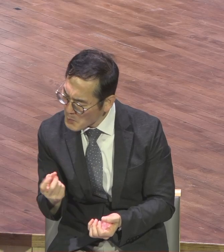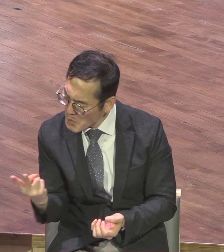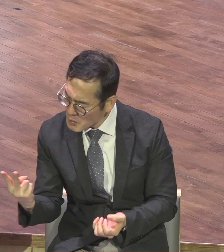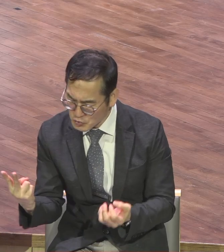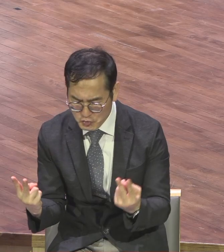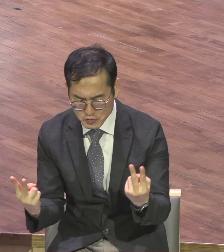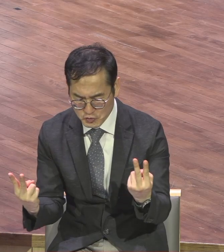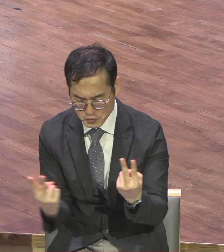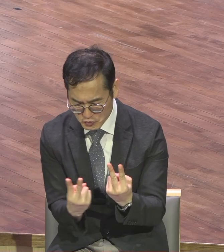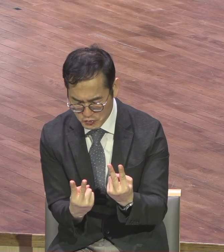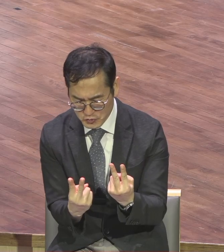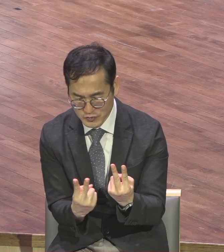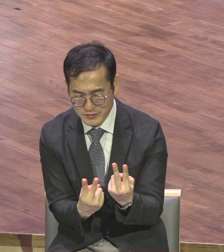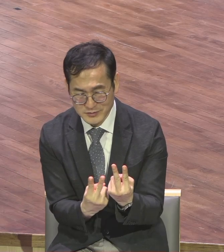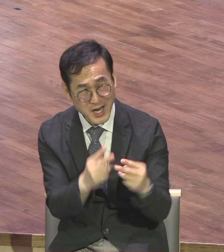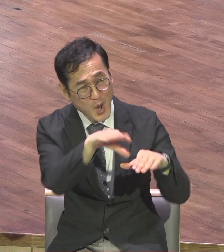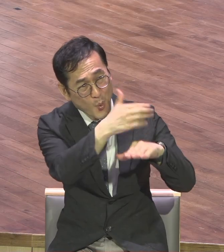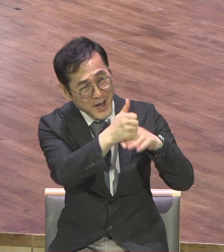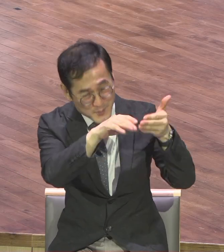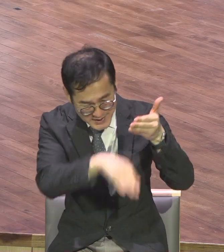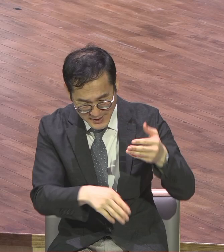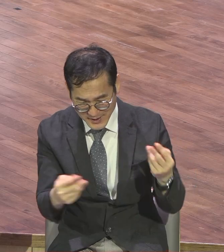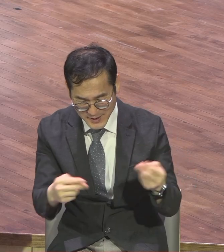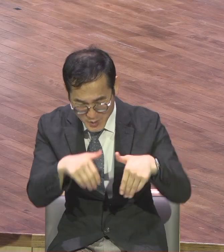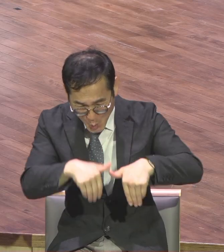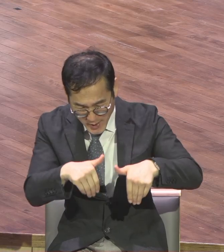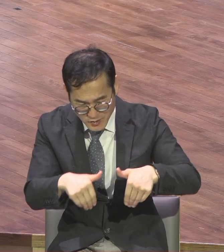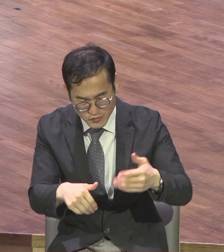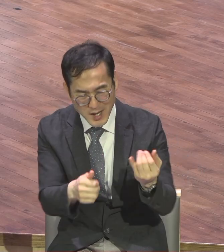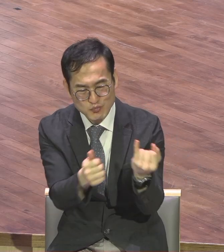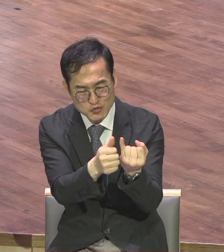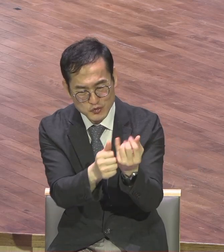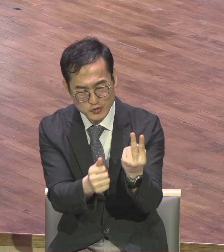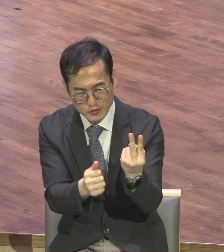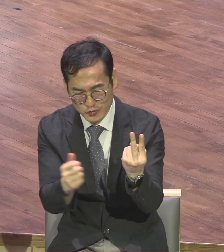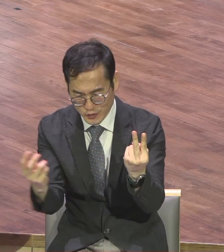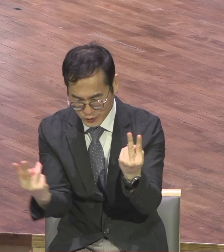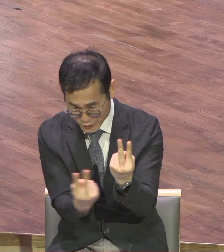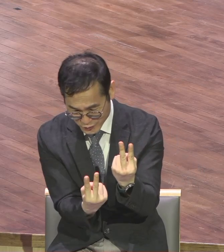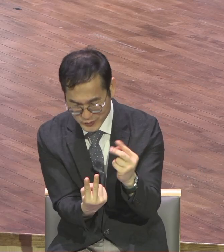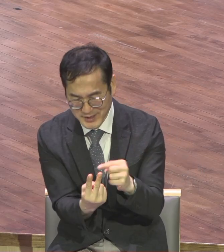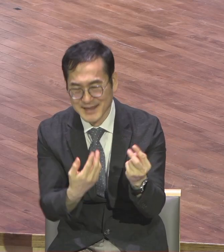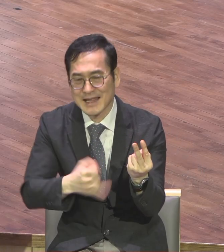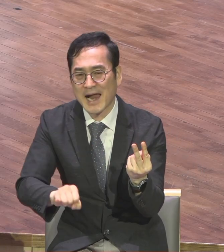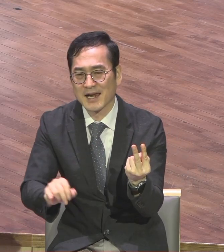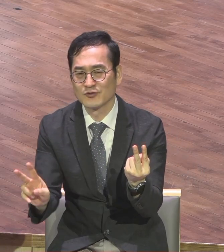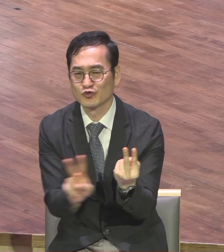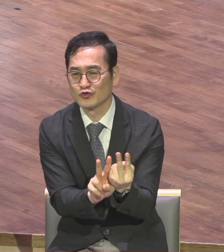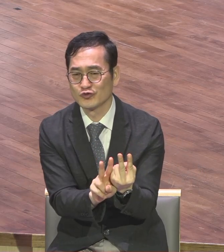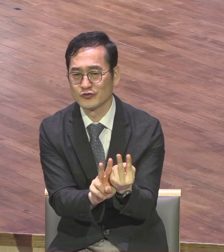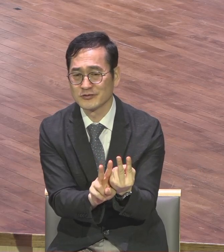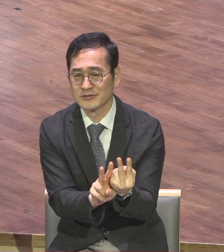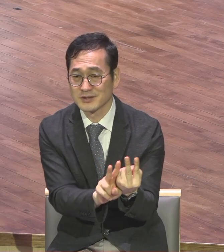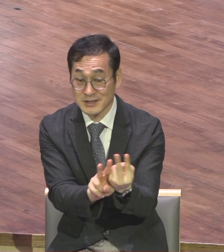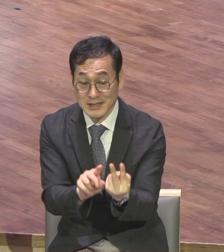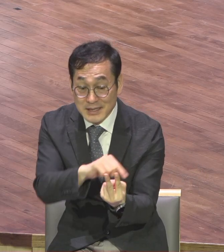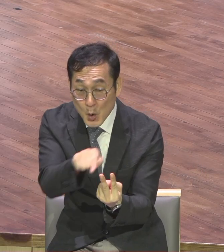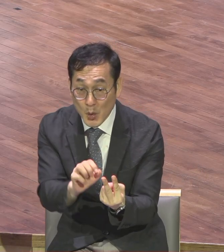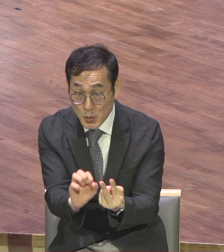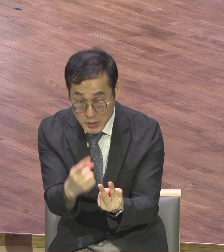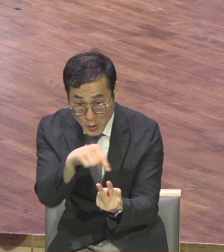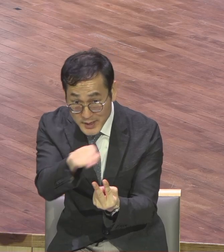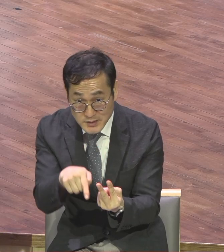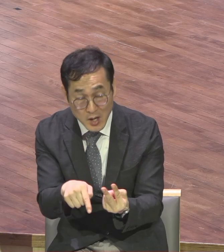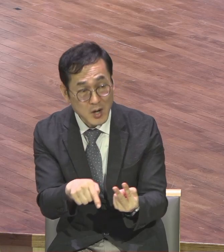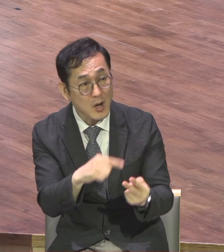따라서 황실 노예로 이루어진 현장 말씀 운동. 황실의 노예들이 말씀 운동을